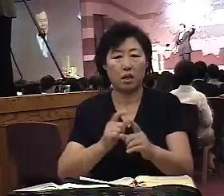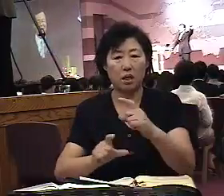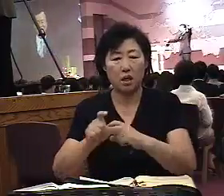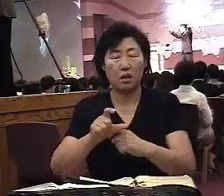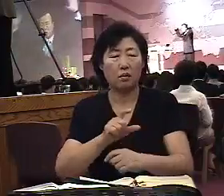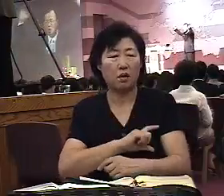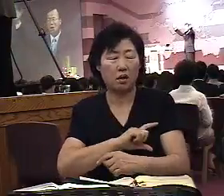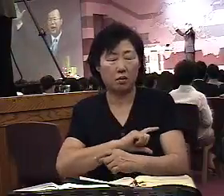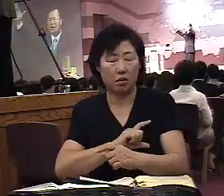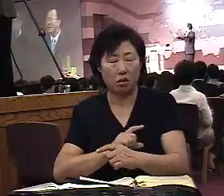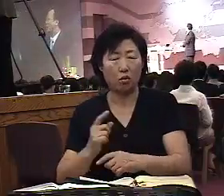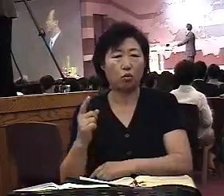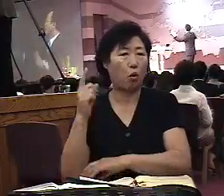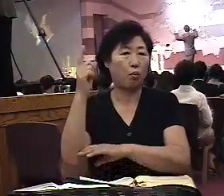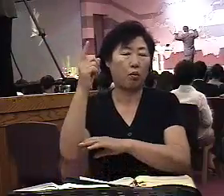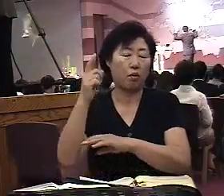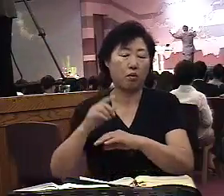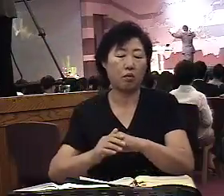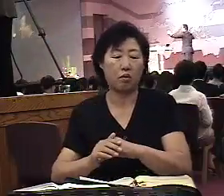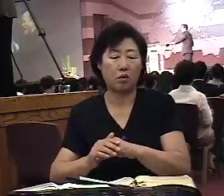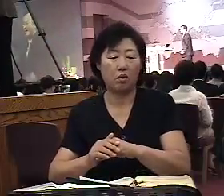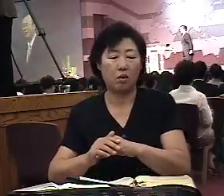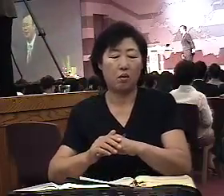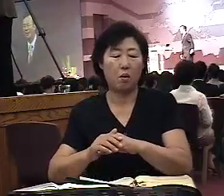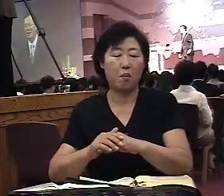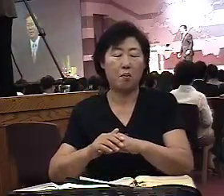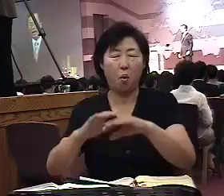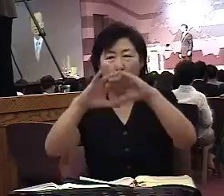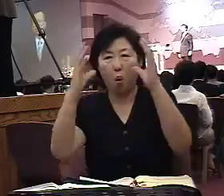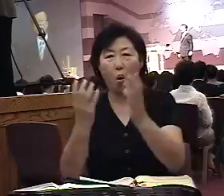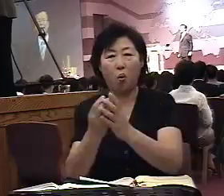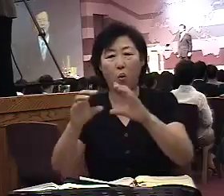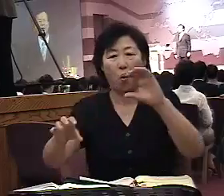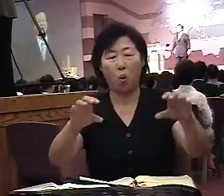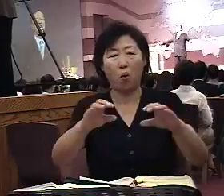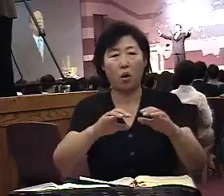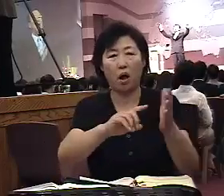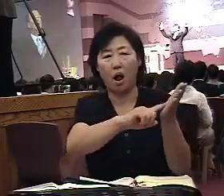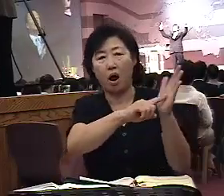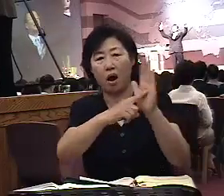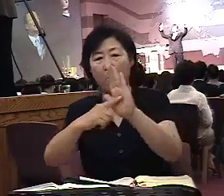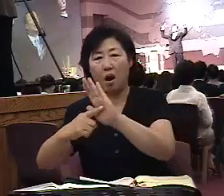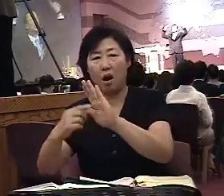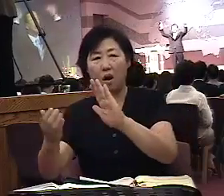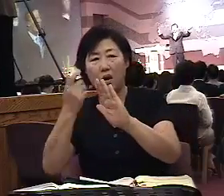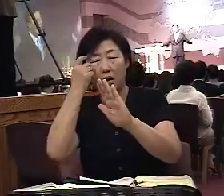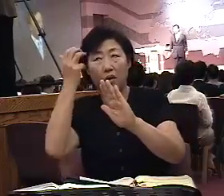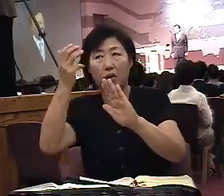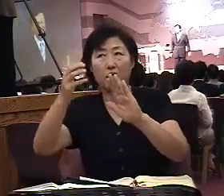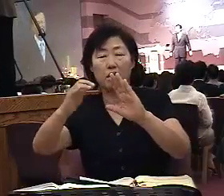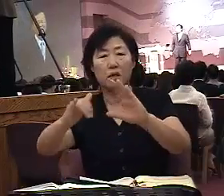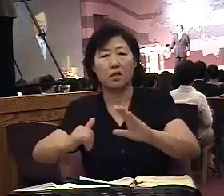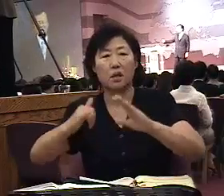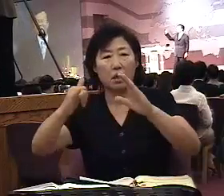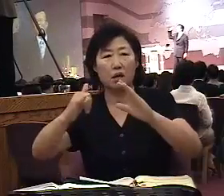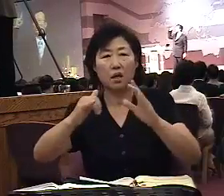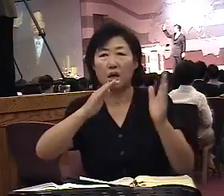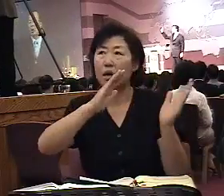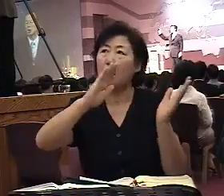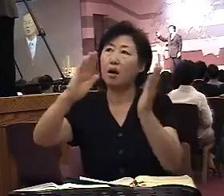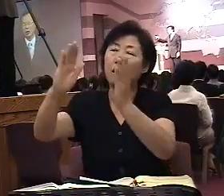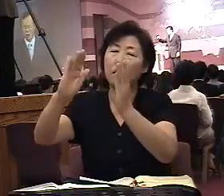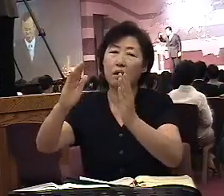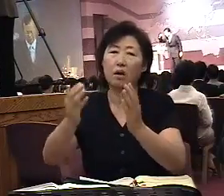드높이며 예수님의 이름을 만방에 알리며 예수님의 이름을 영의 세계를 향하여서도